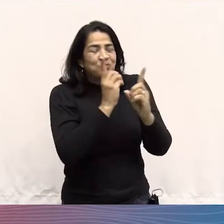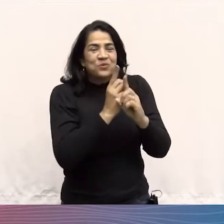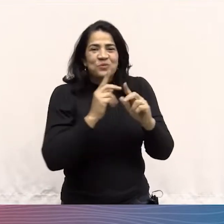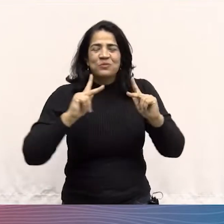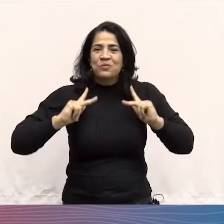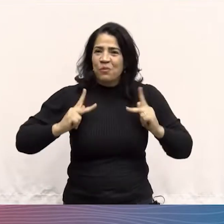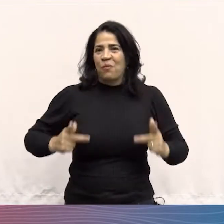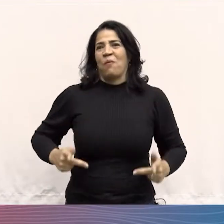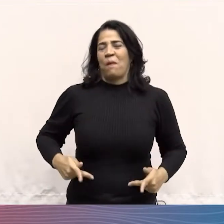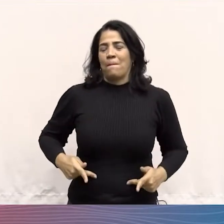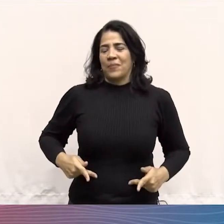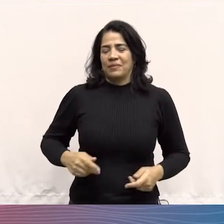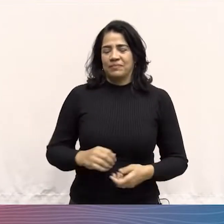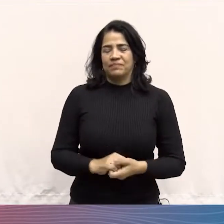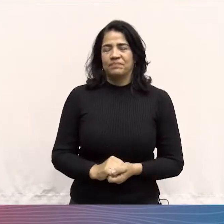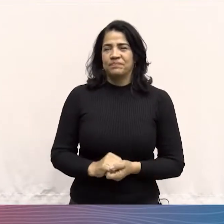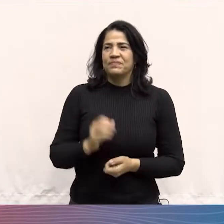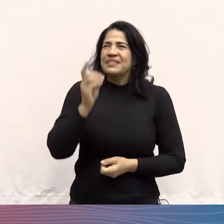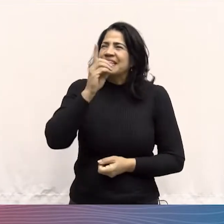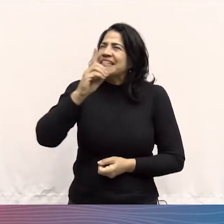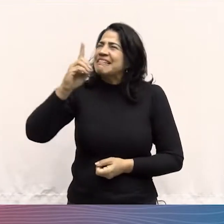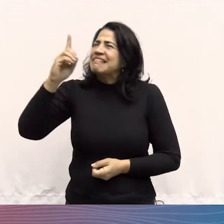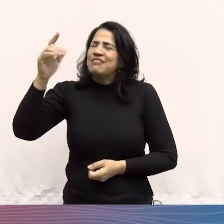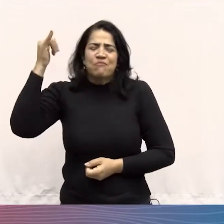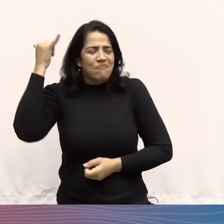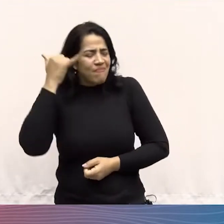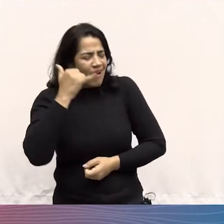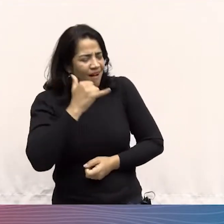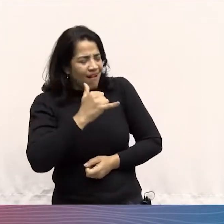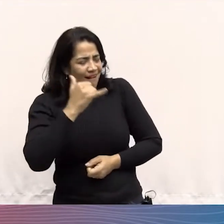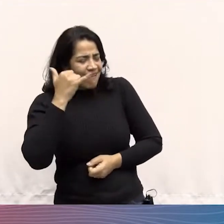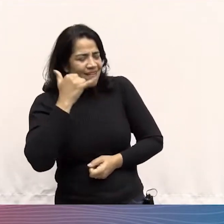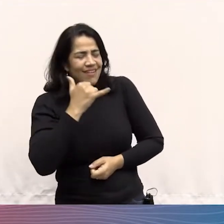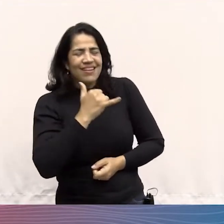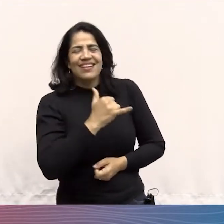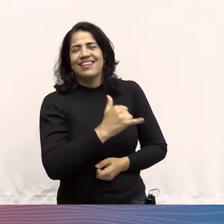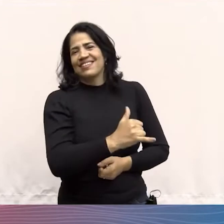ali calado, Deus falava com o homem.